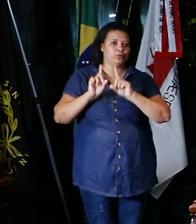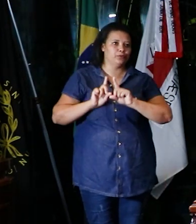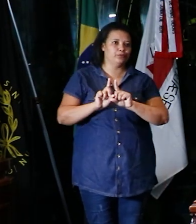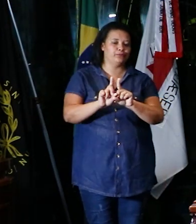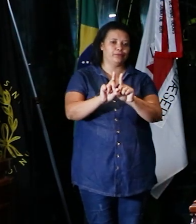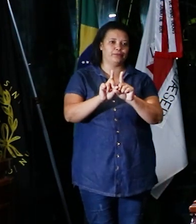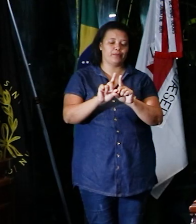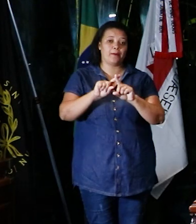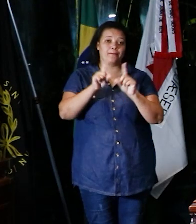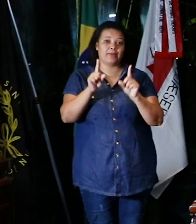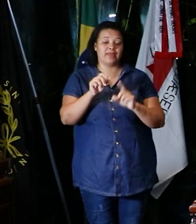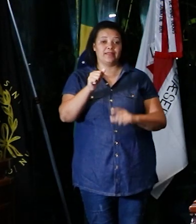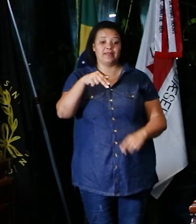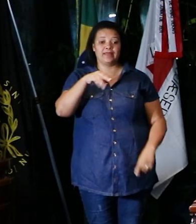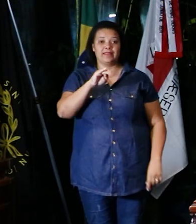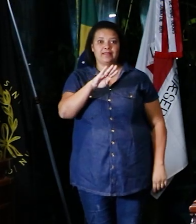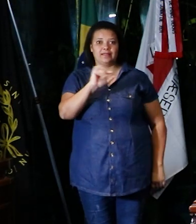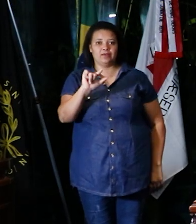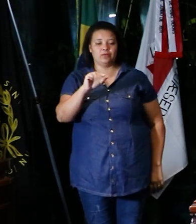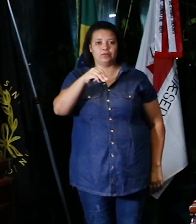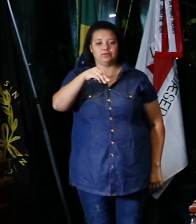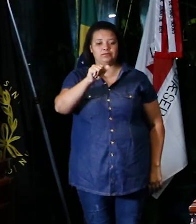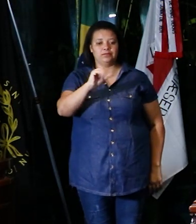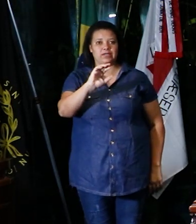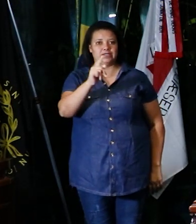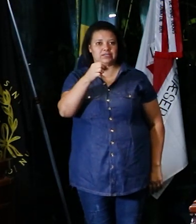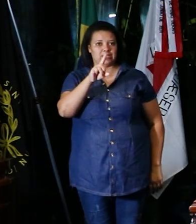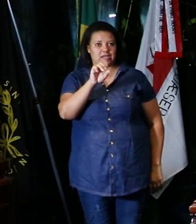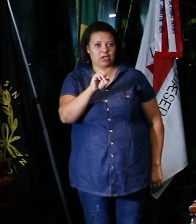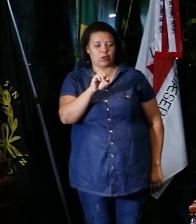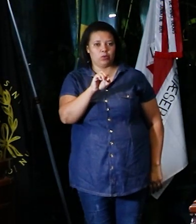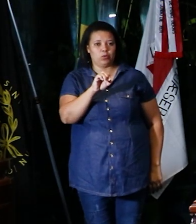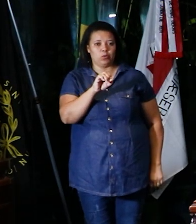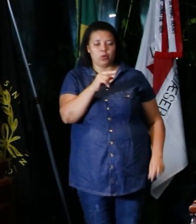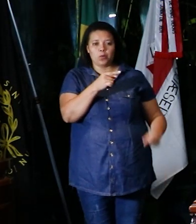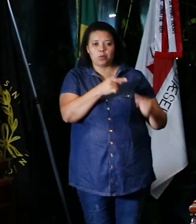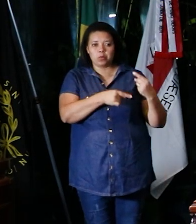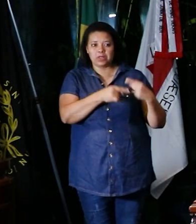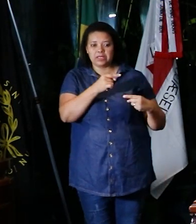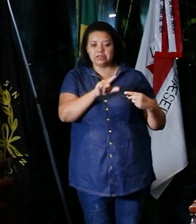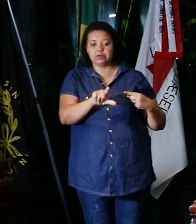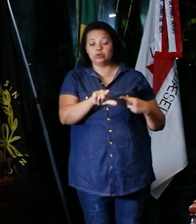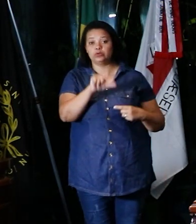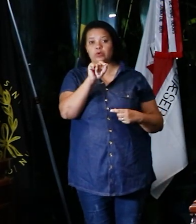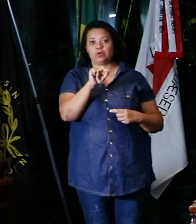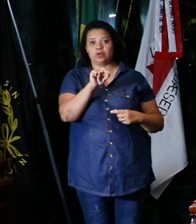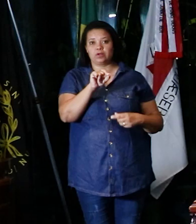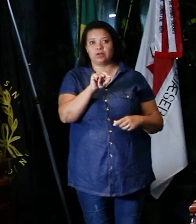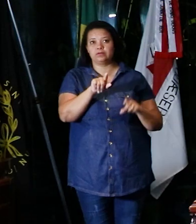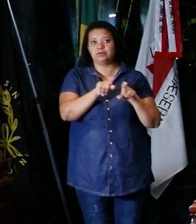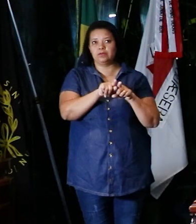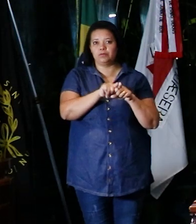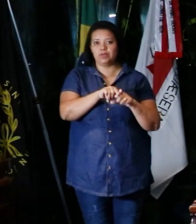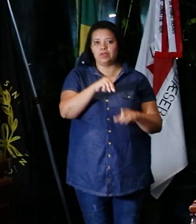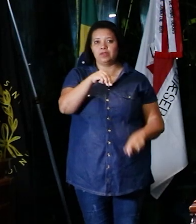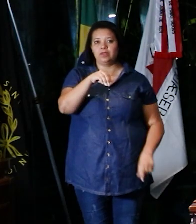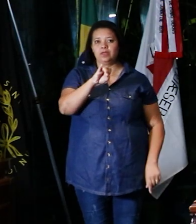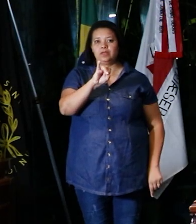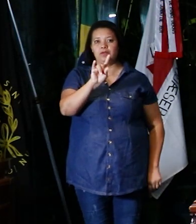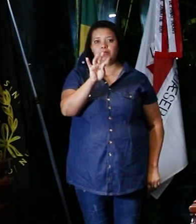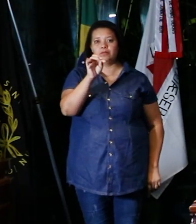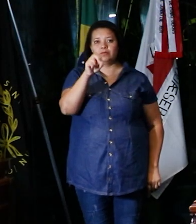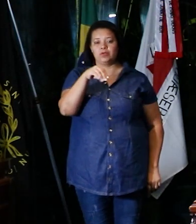do Aníbal Machado, que tinha uma posição política também. Milton Campos, né?